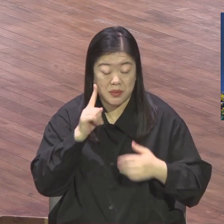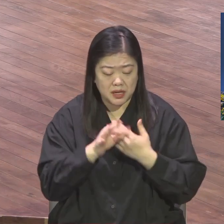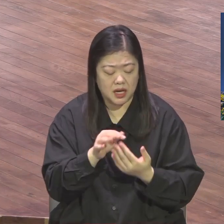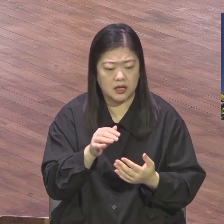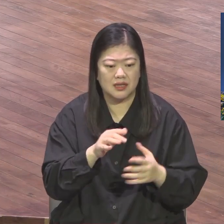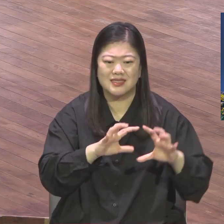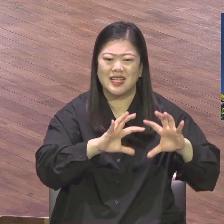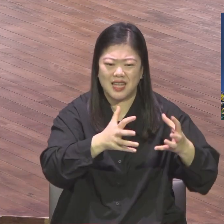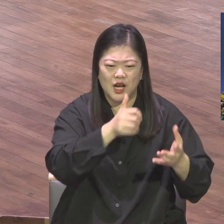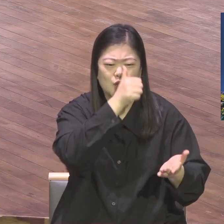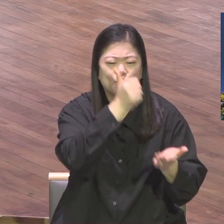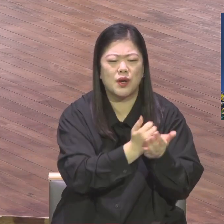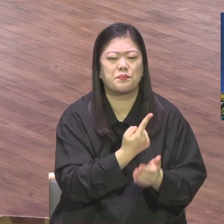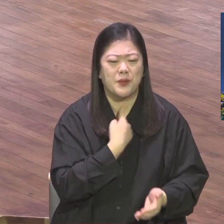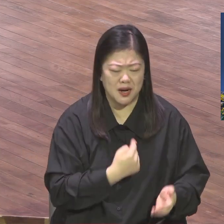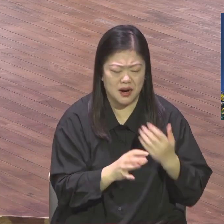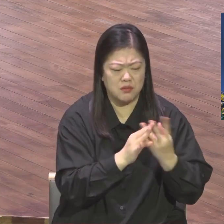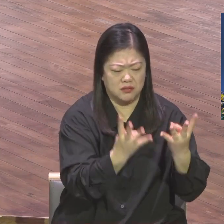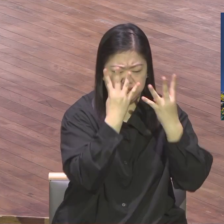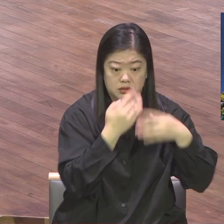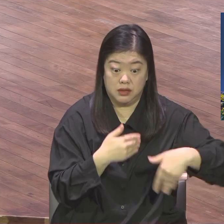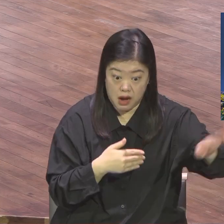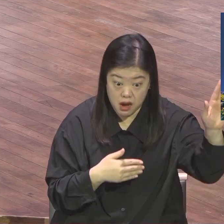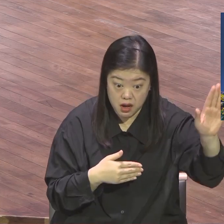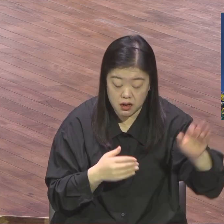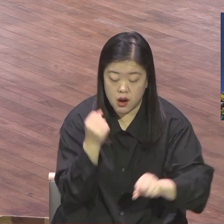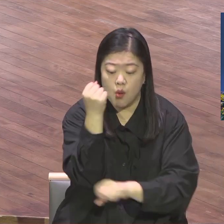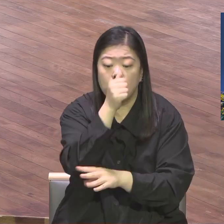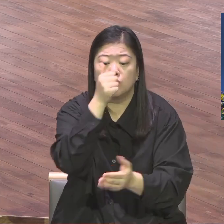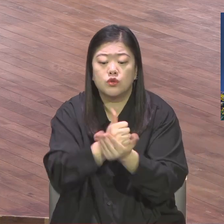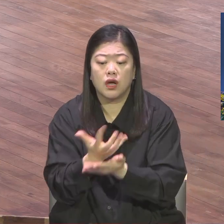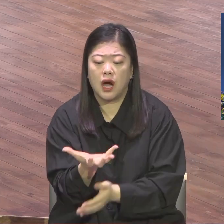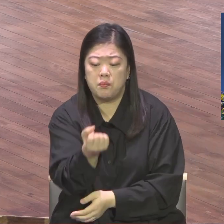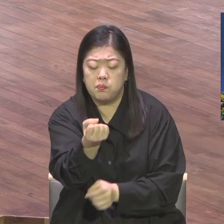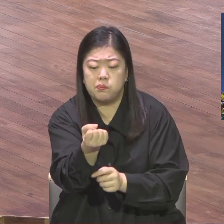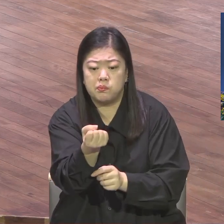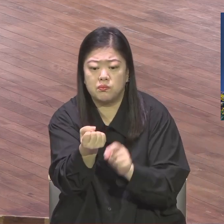치르느냐? 희생 제물 되신 분이 예수 그리스도다.